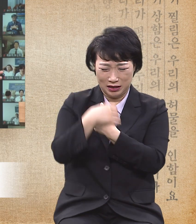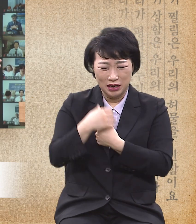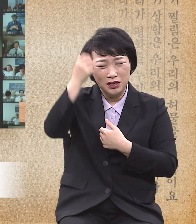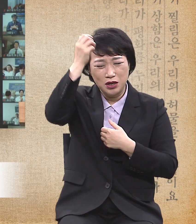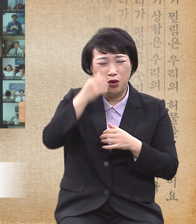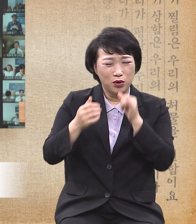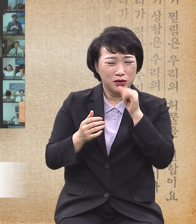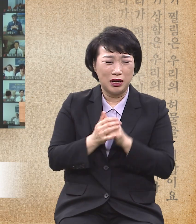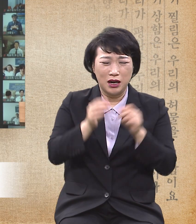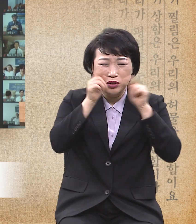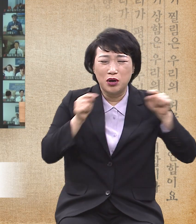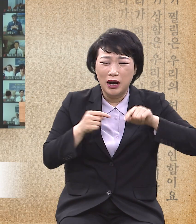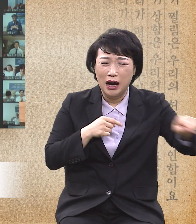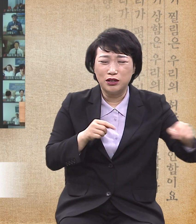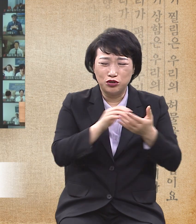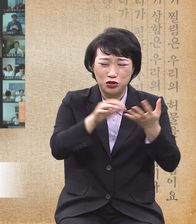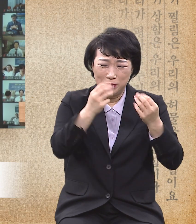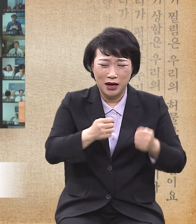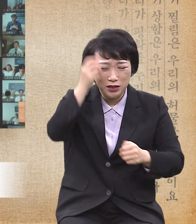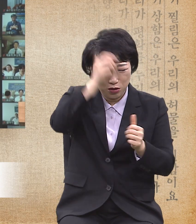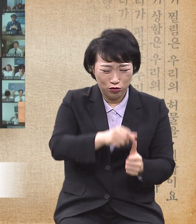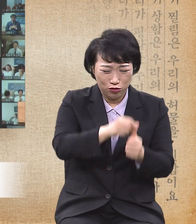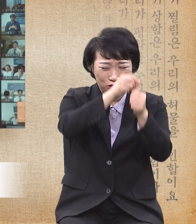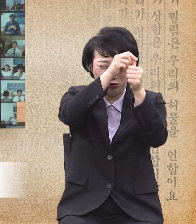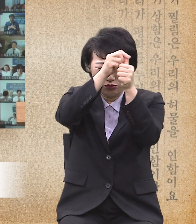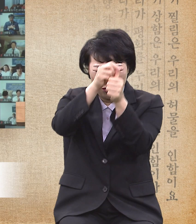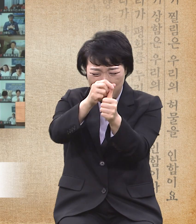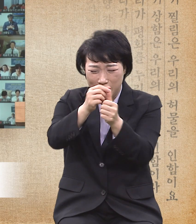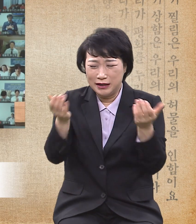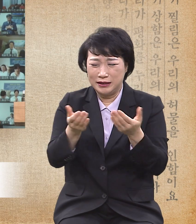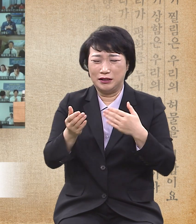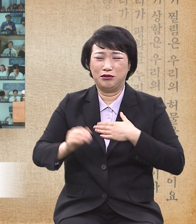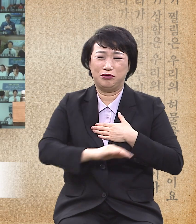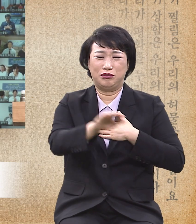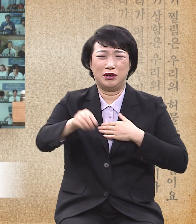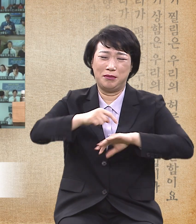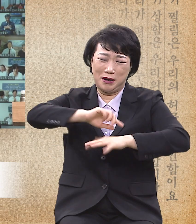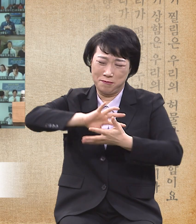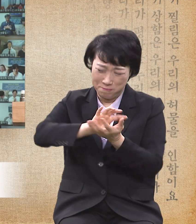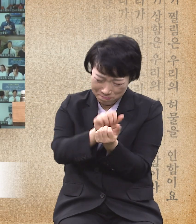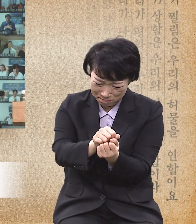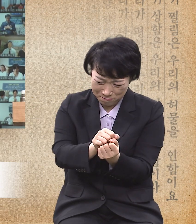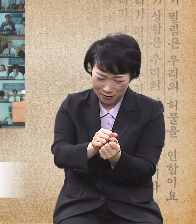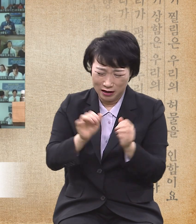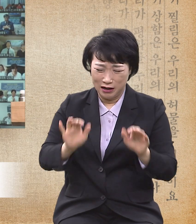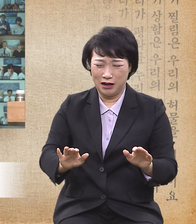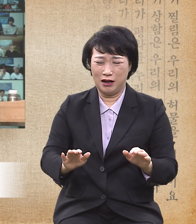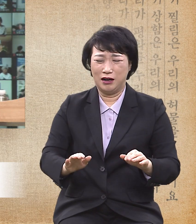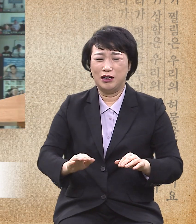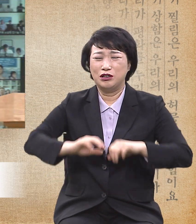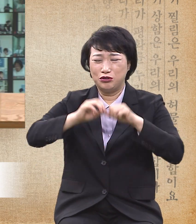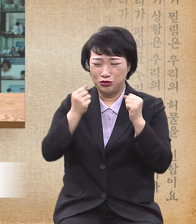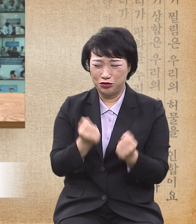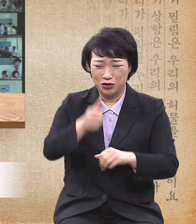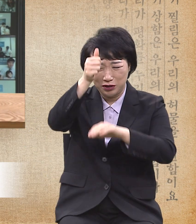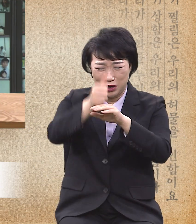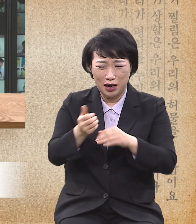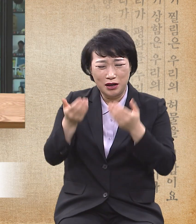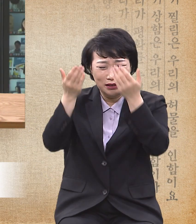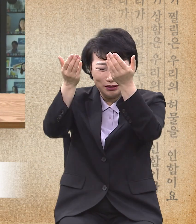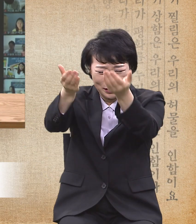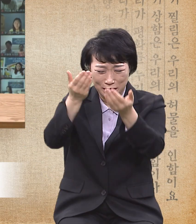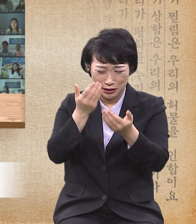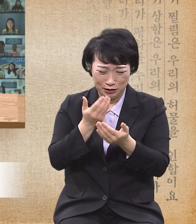영혼들, 지옥 가는 수많은 영혼을 살려서 구원하는 일에 전력을 다하여 순종의 작품을